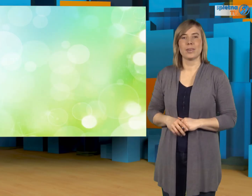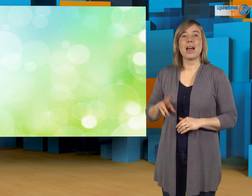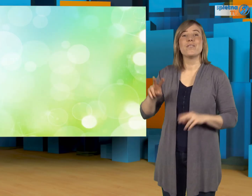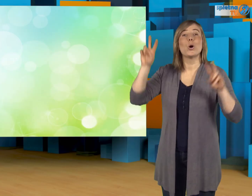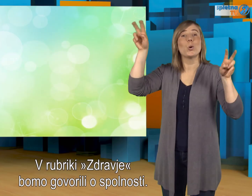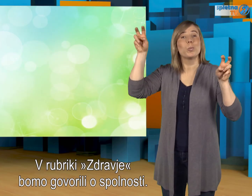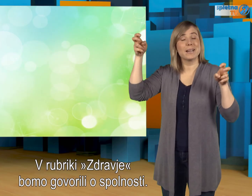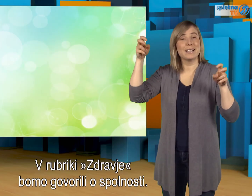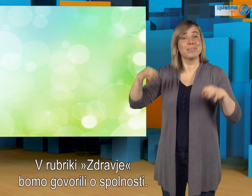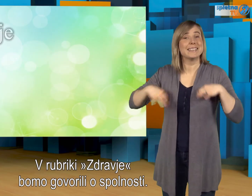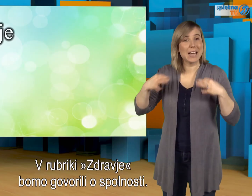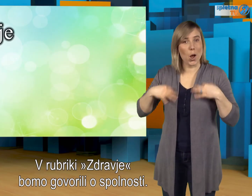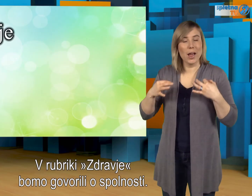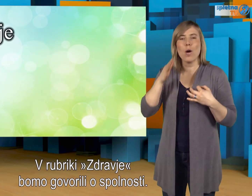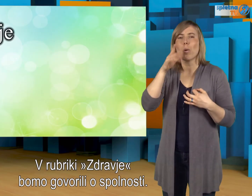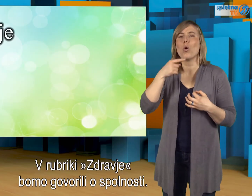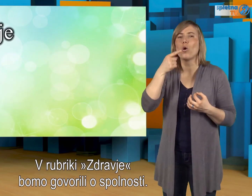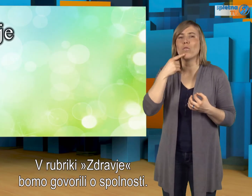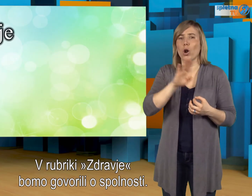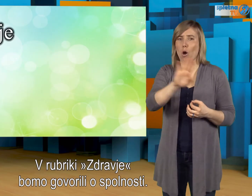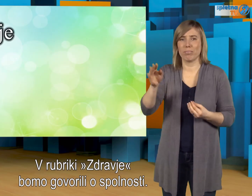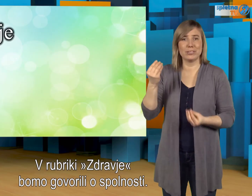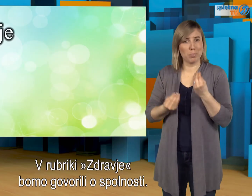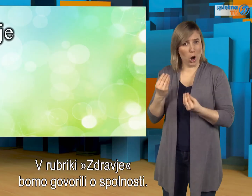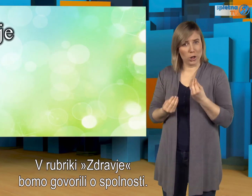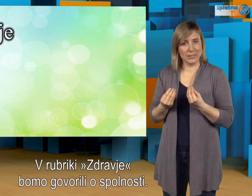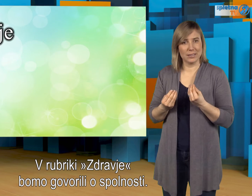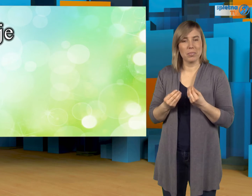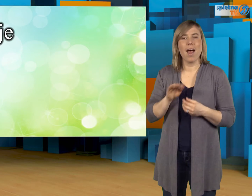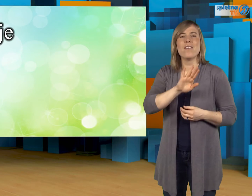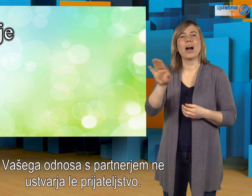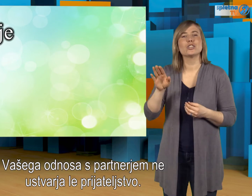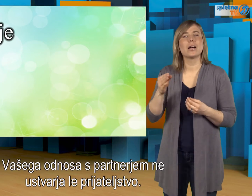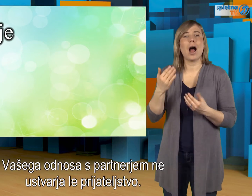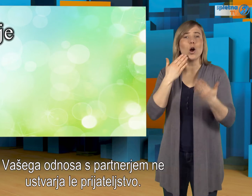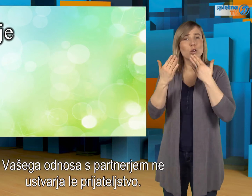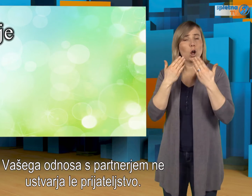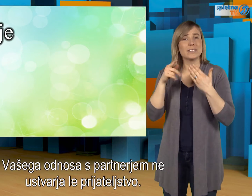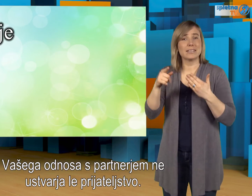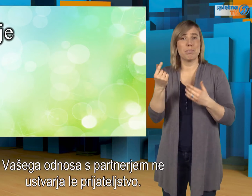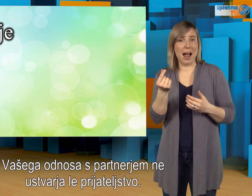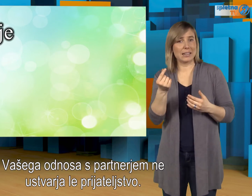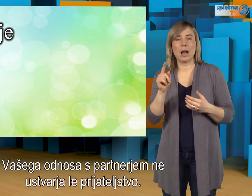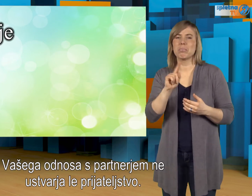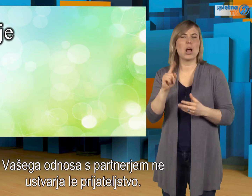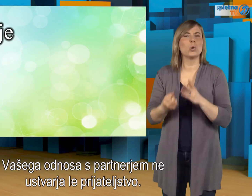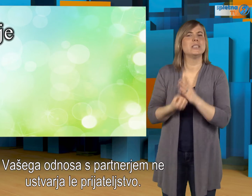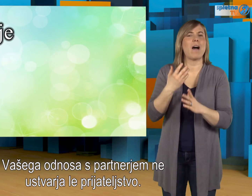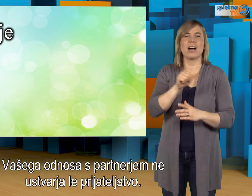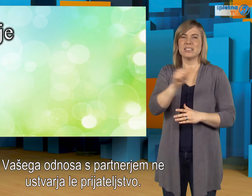V rubriki Zdravje bomo govorili o spolnosti. Vašega odnosa s partnerjem ne ustvarja le